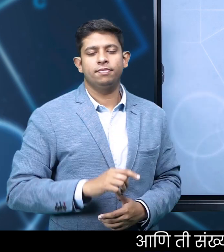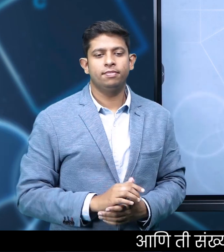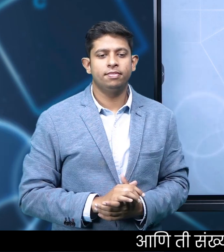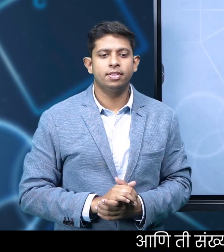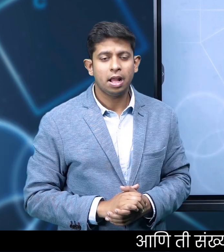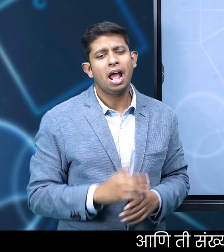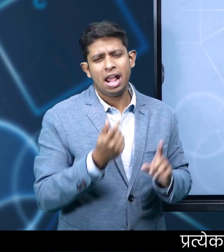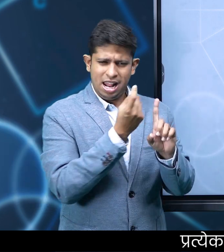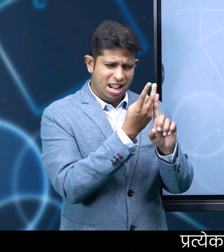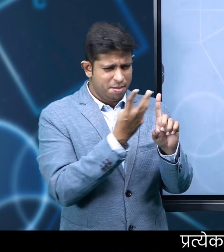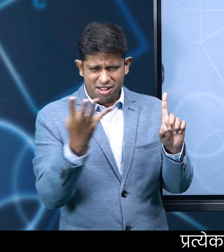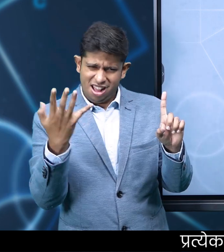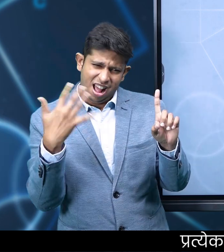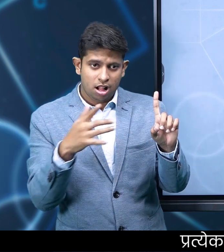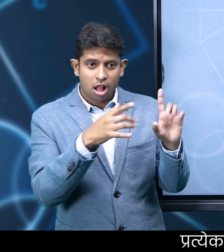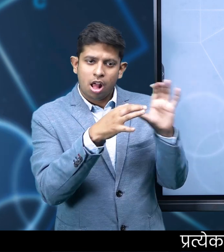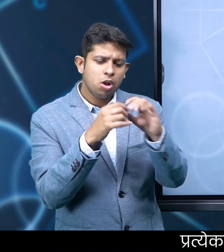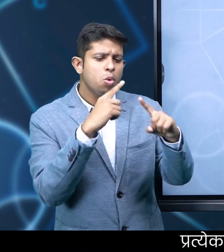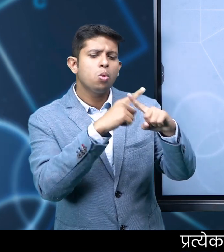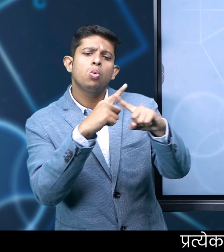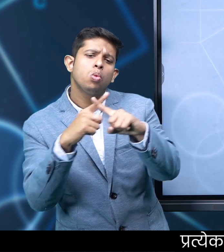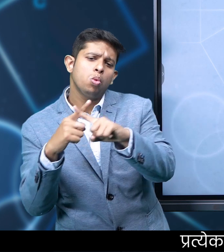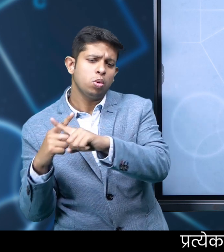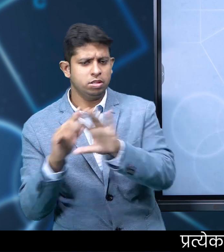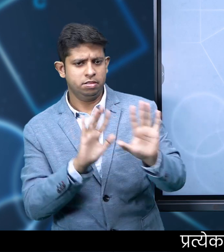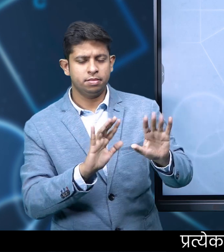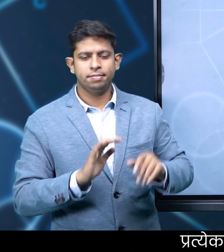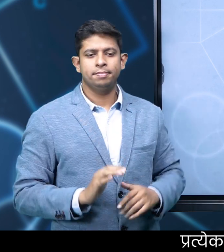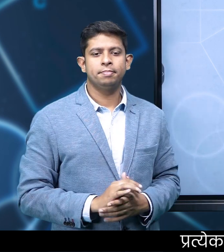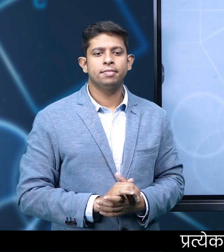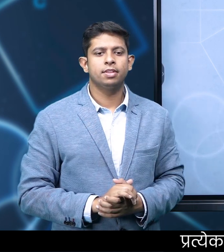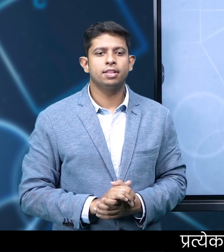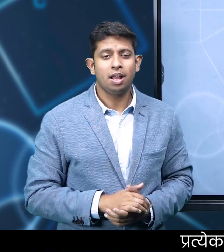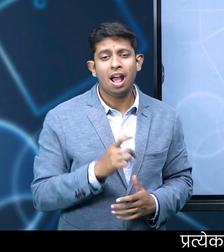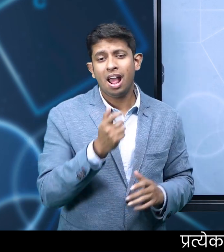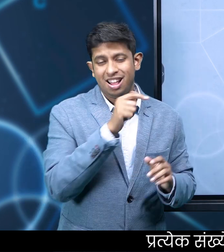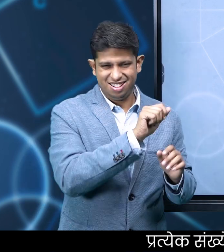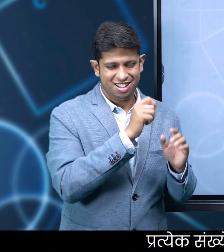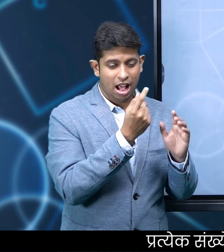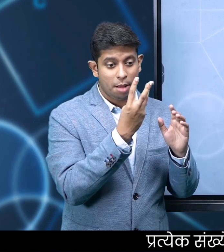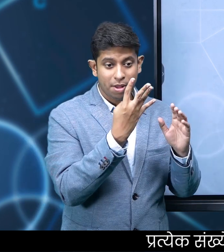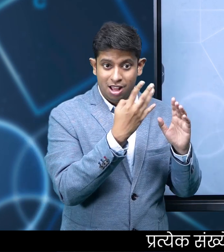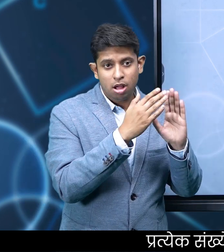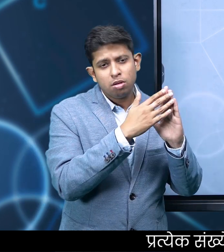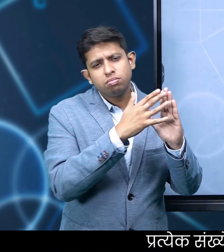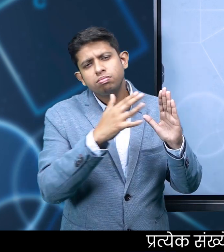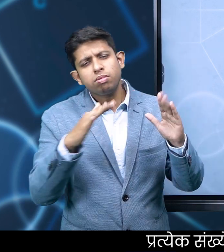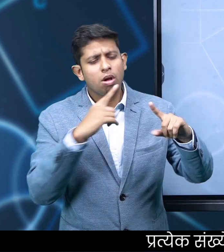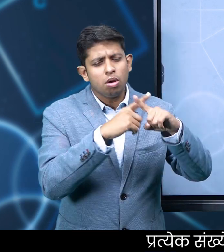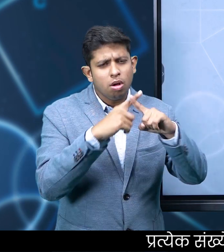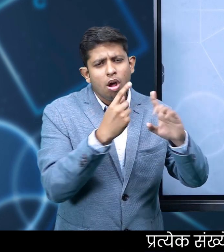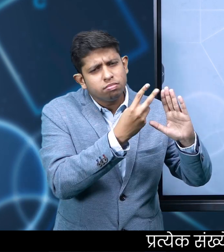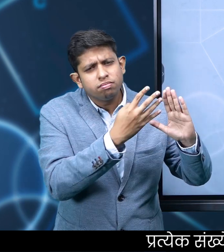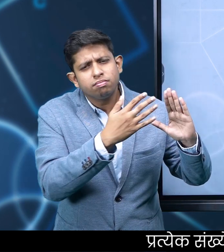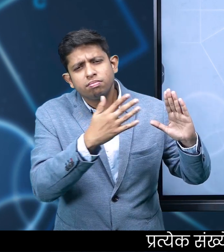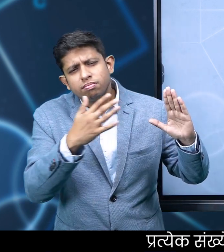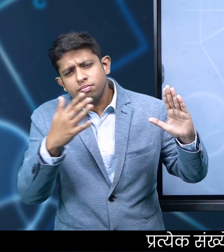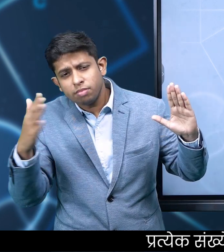आहे. प्रत्येक संख्या स्वतःचा अवयव आहे. प्रत्येक संख्येसाठी असंख्य संख्येच्या